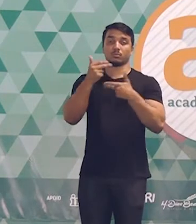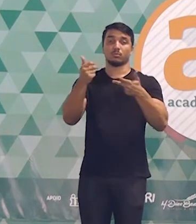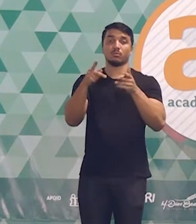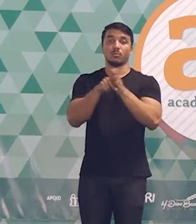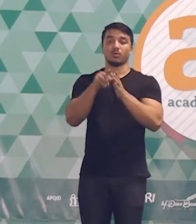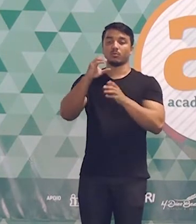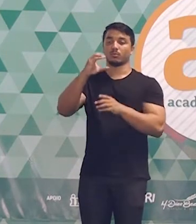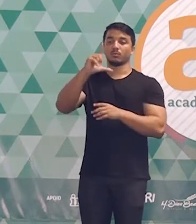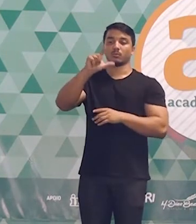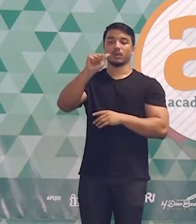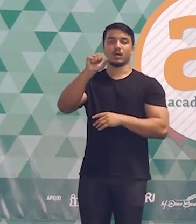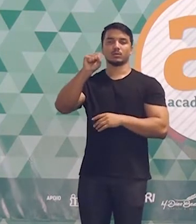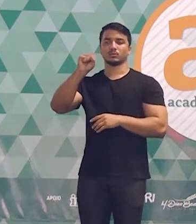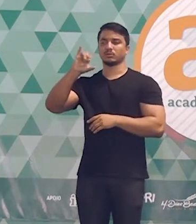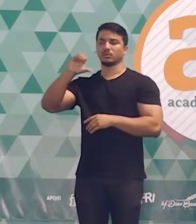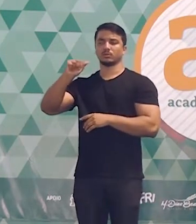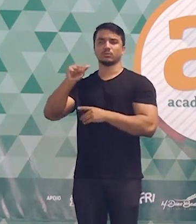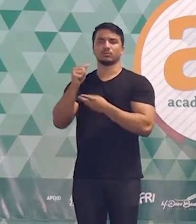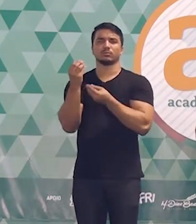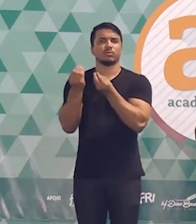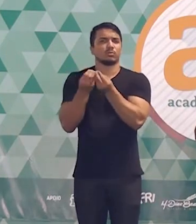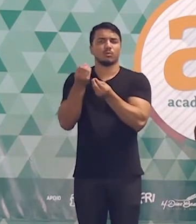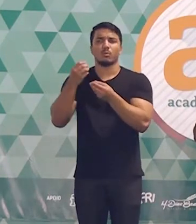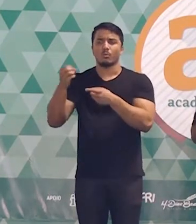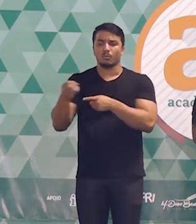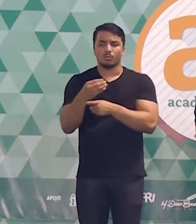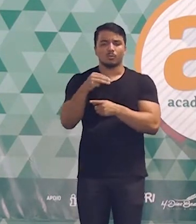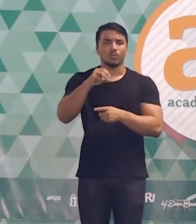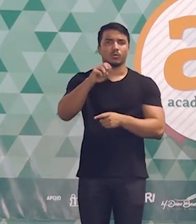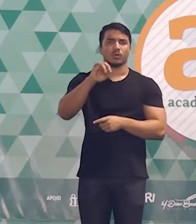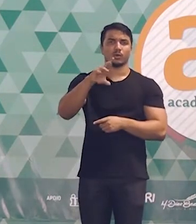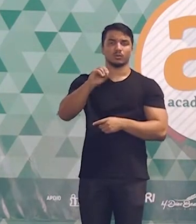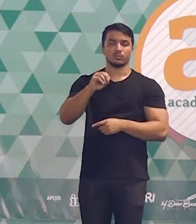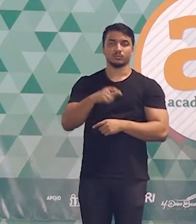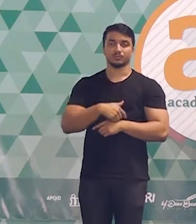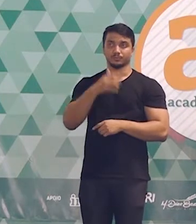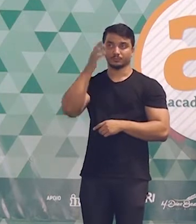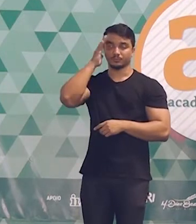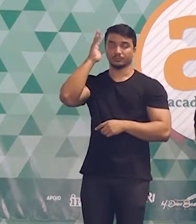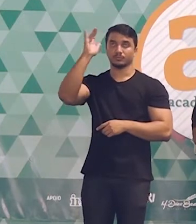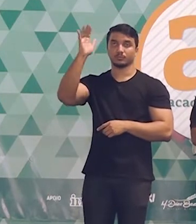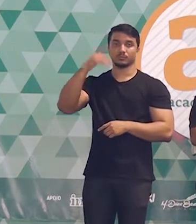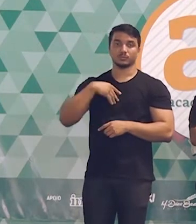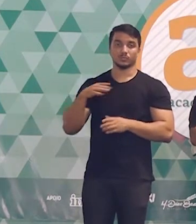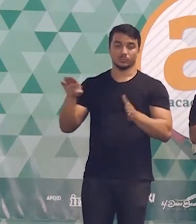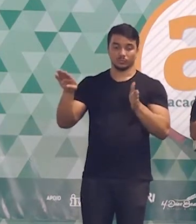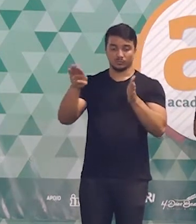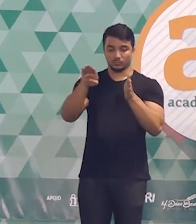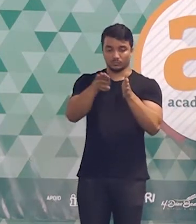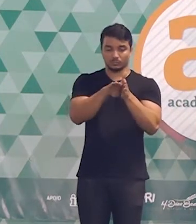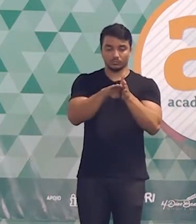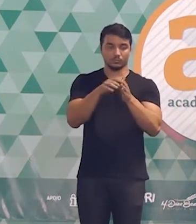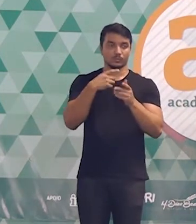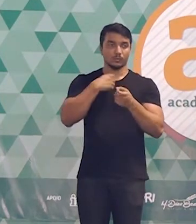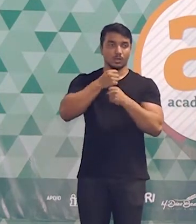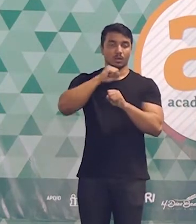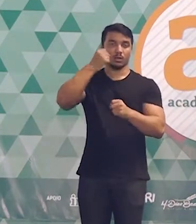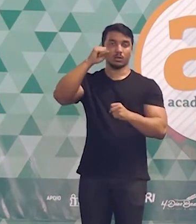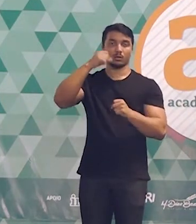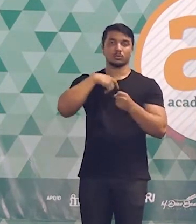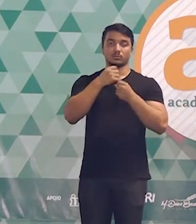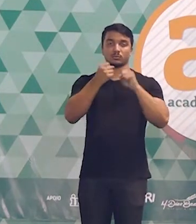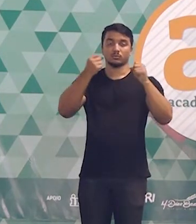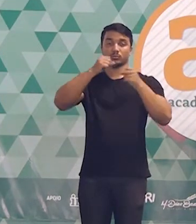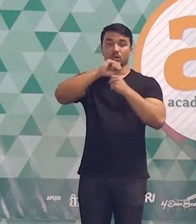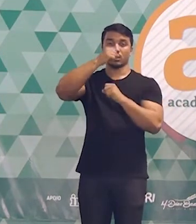do que música clássica. Como é que isso pode ser moderno? Imagina Villa-Lobos chegando. Ele era grande, né?